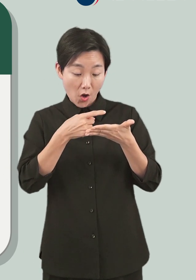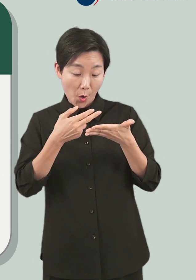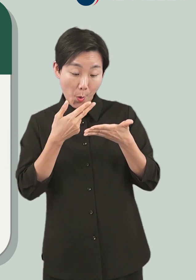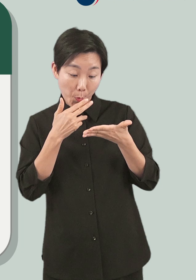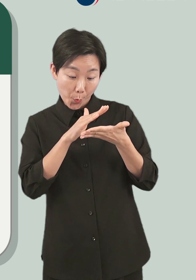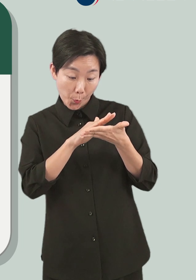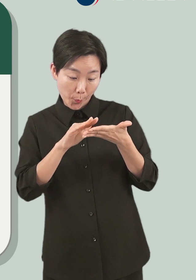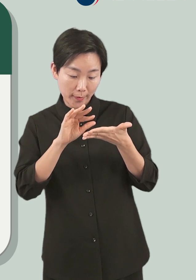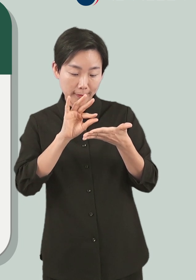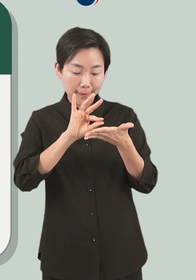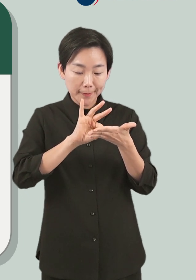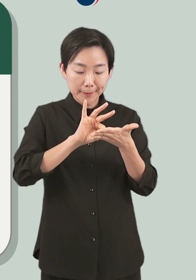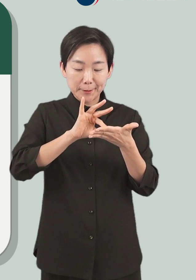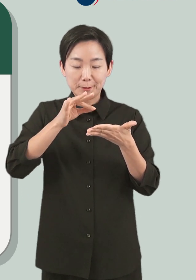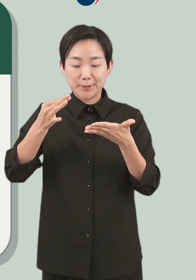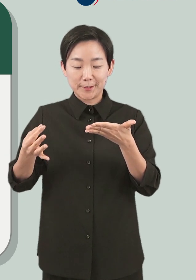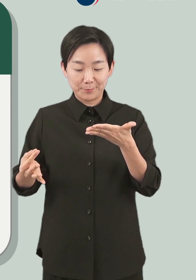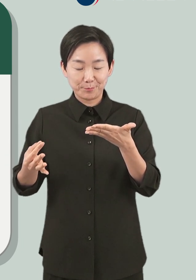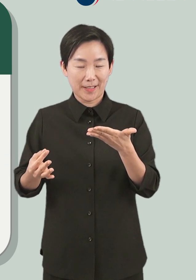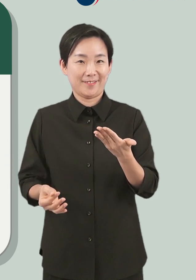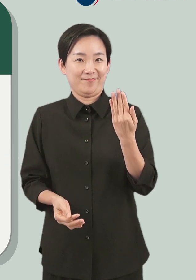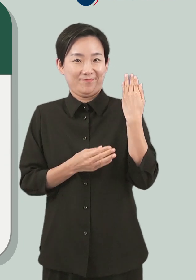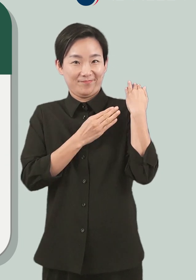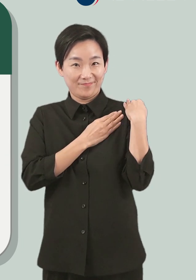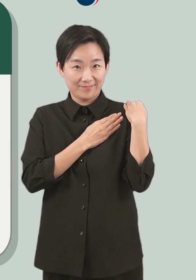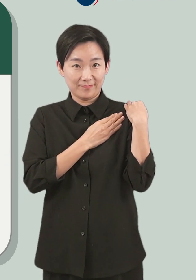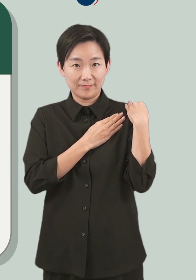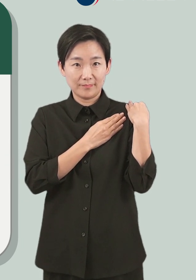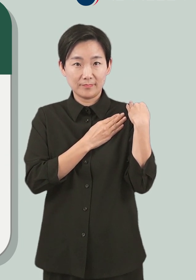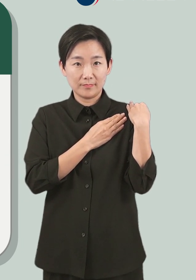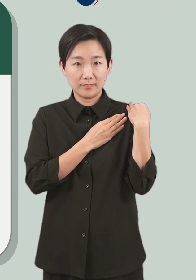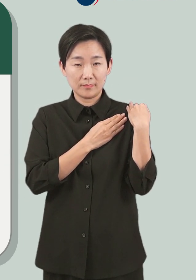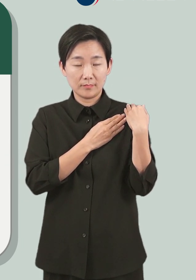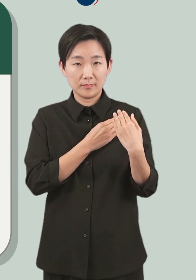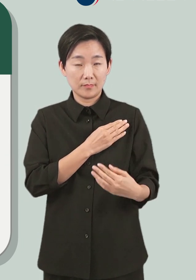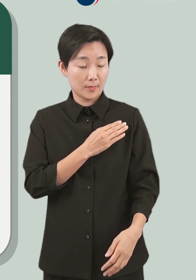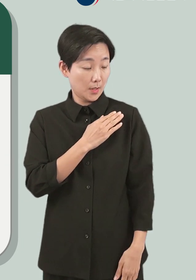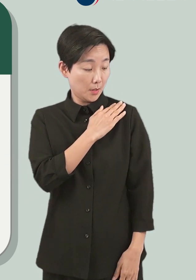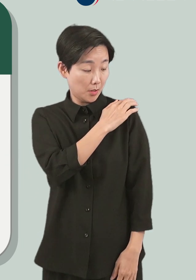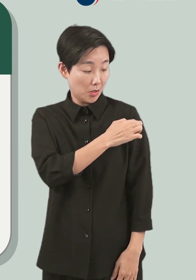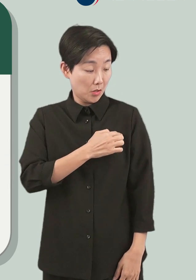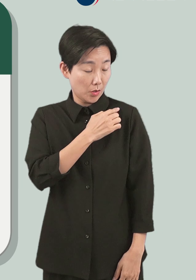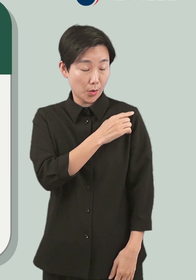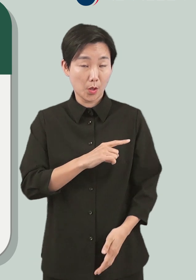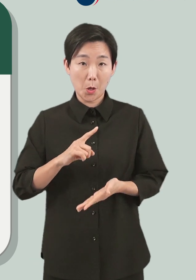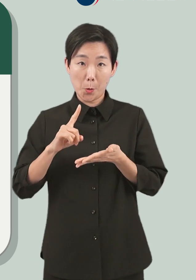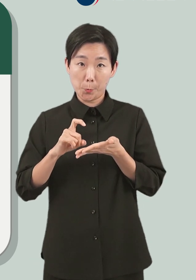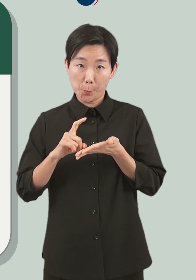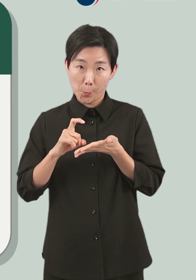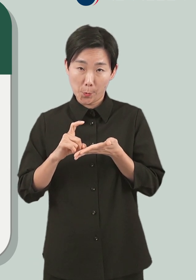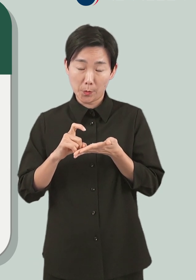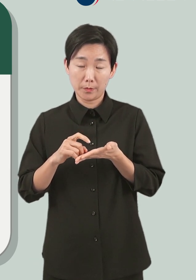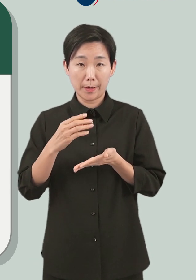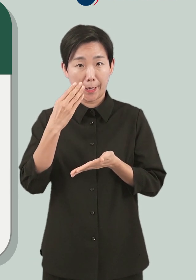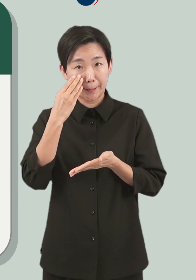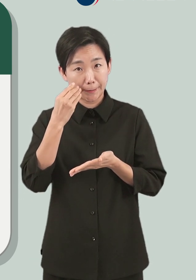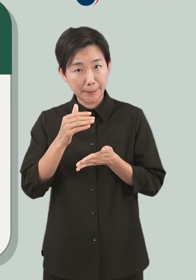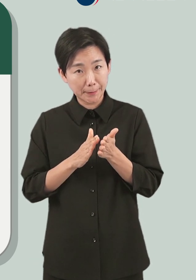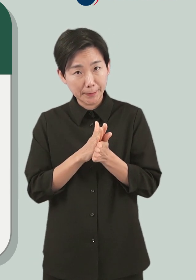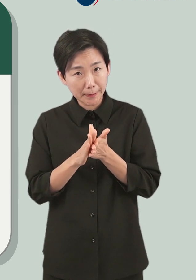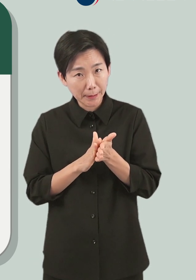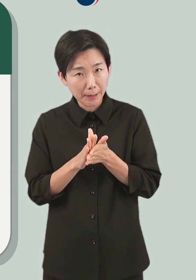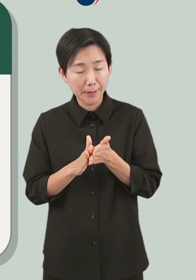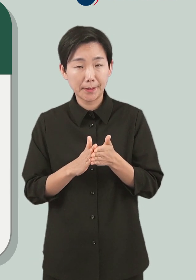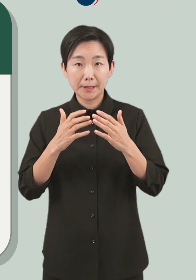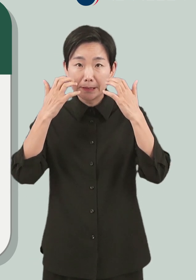플라스틱 필름의 스킨 쇠면을 제거하고 패드를 피부에 부착합니다. 이때 로션이나